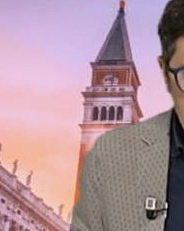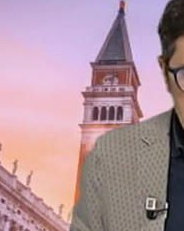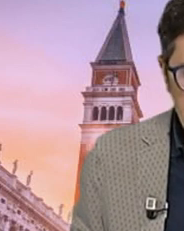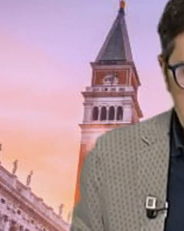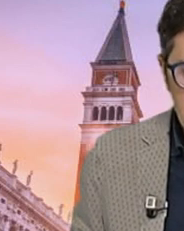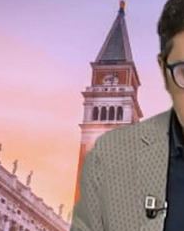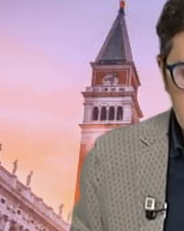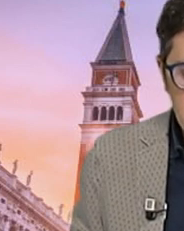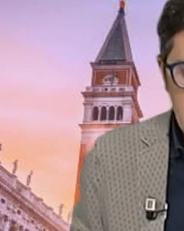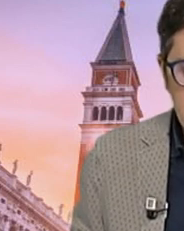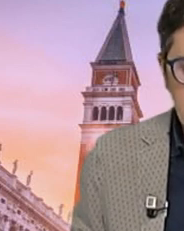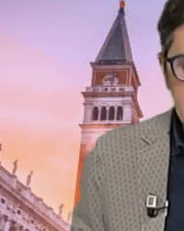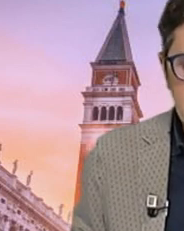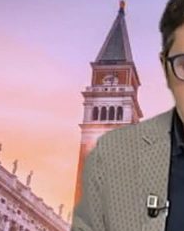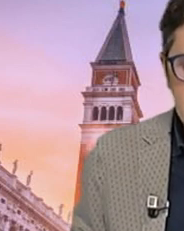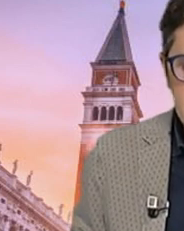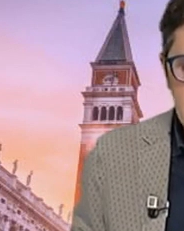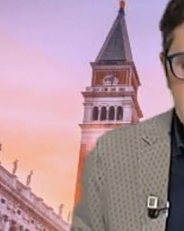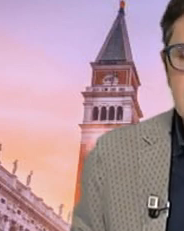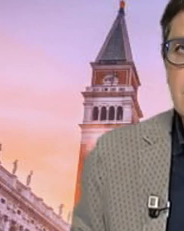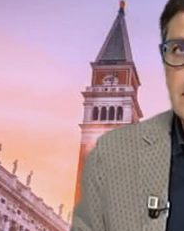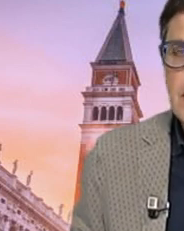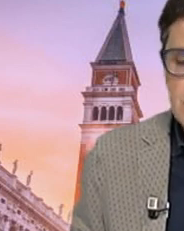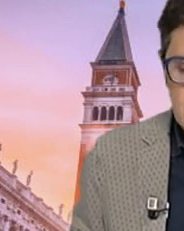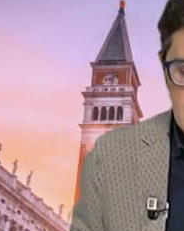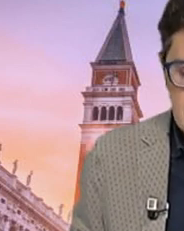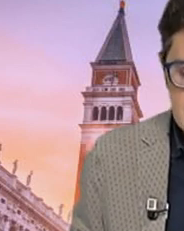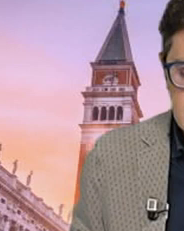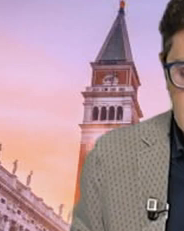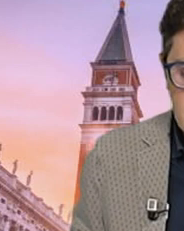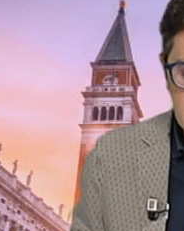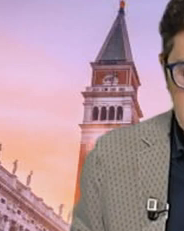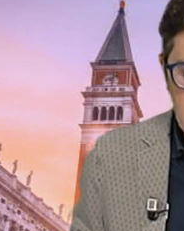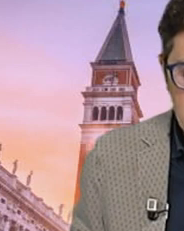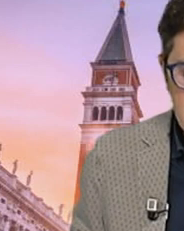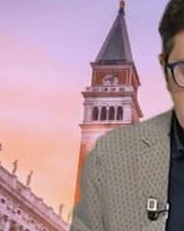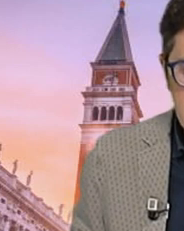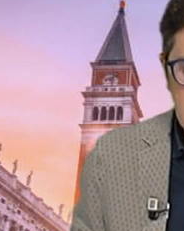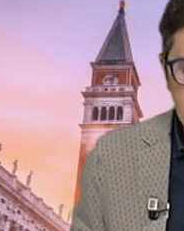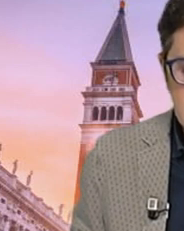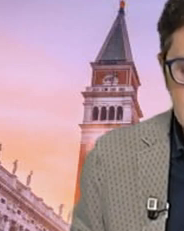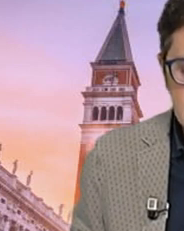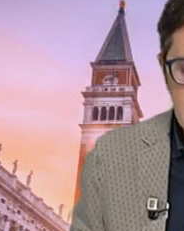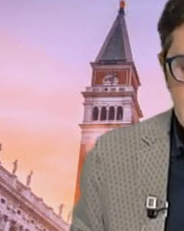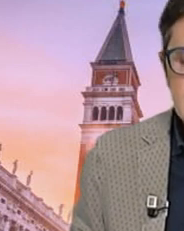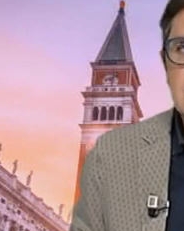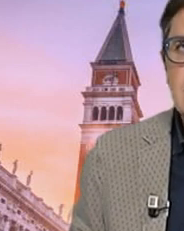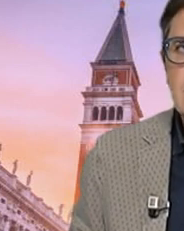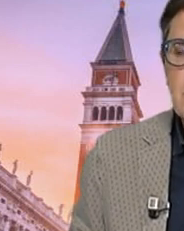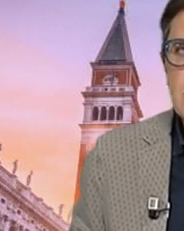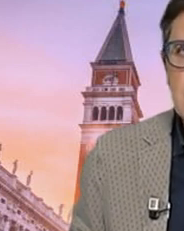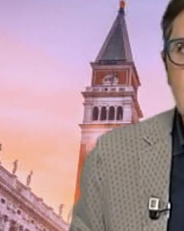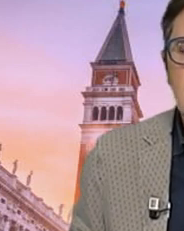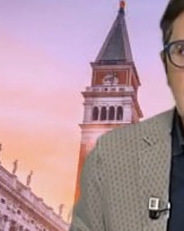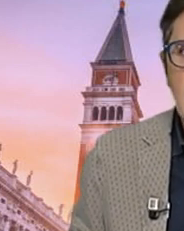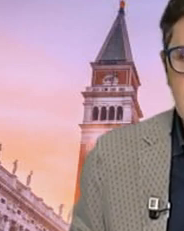suem 118 del veneto nelle terapie intensive il 27 per cento dei pazienti ricoverati per cofide vaccinato restante 73